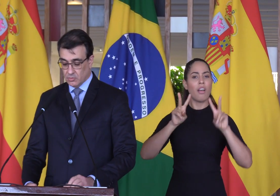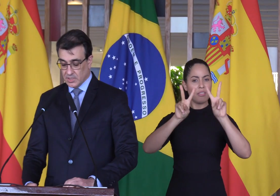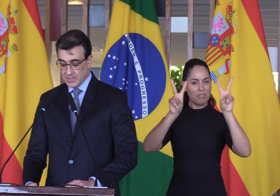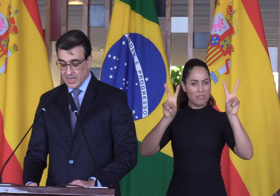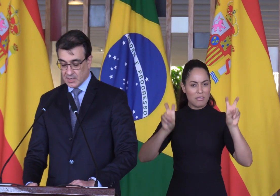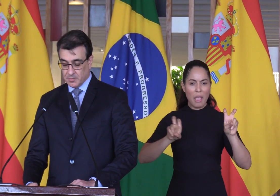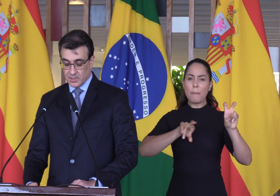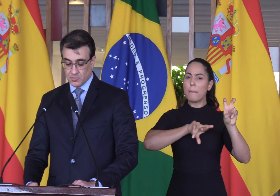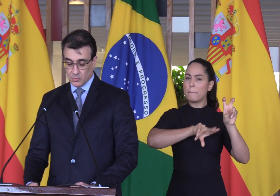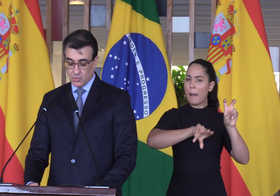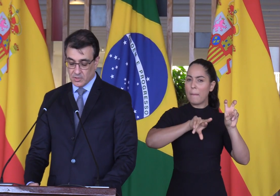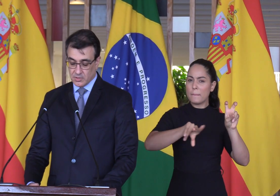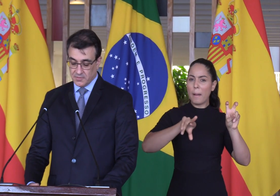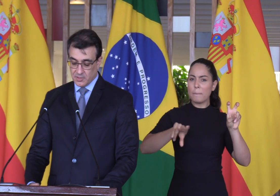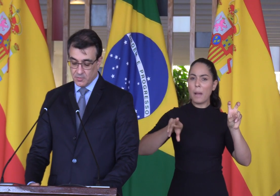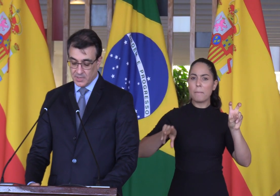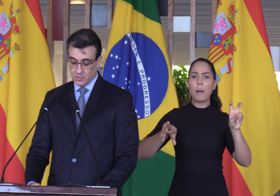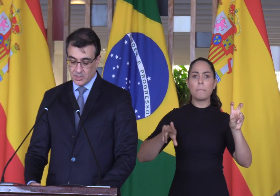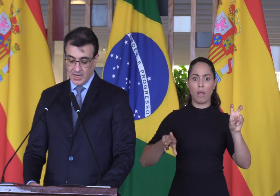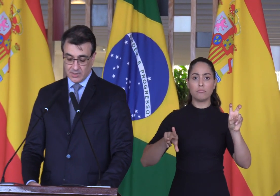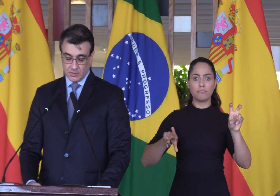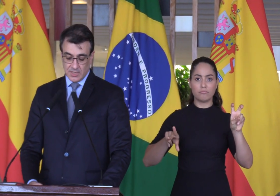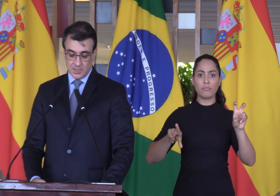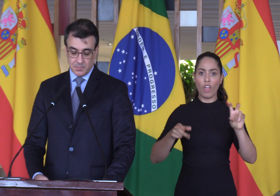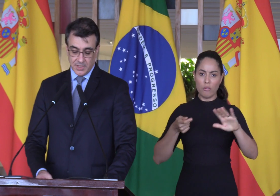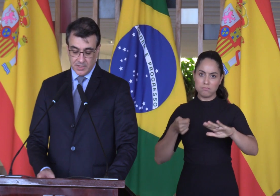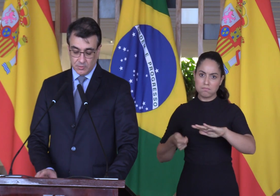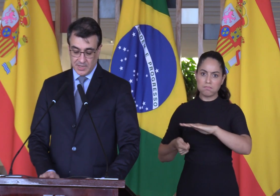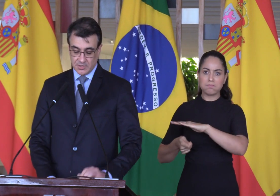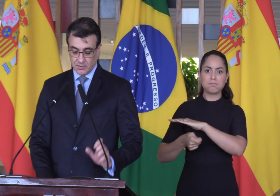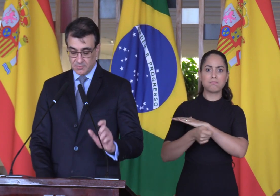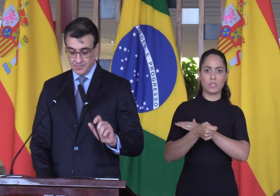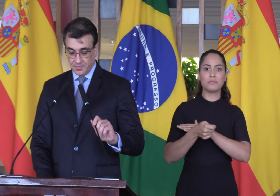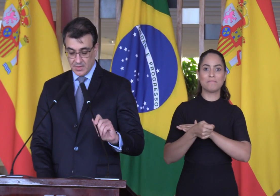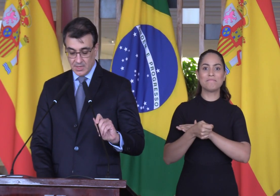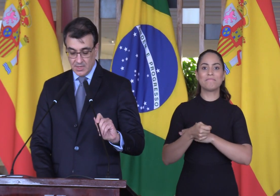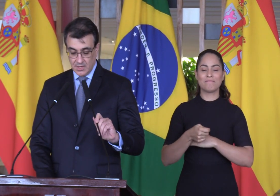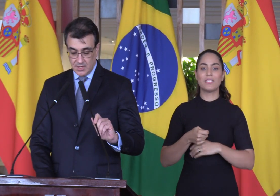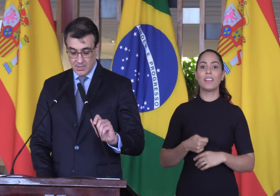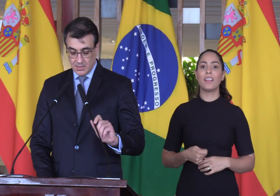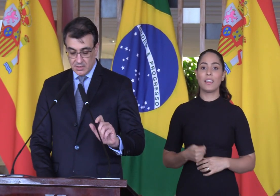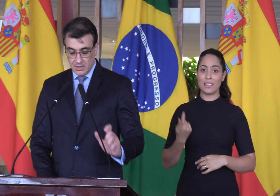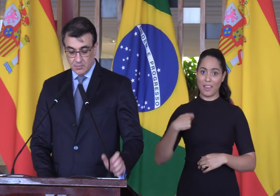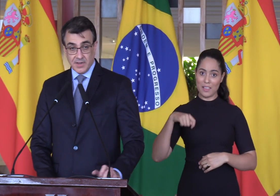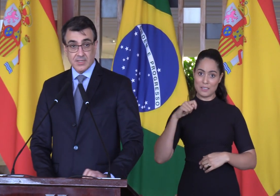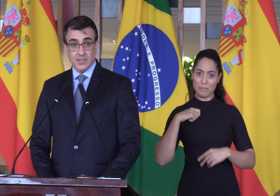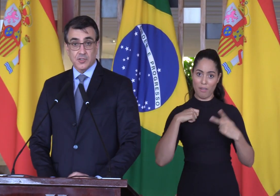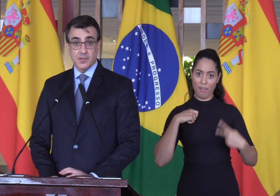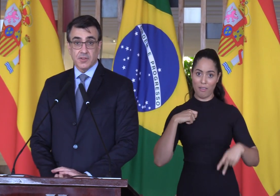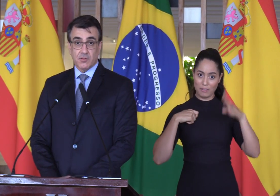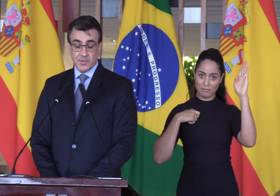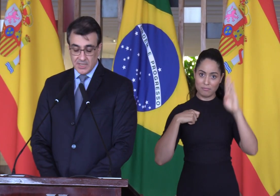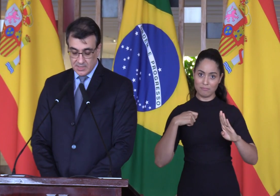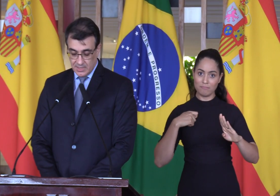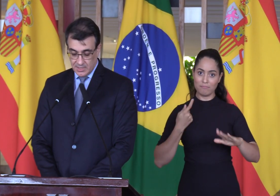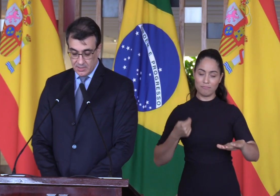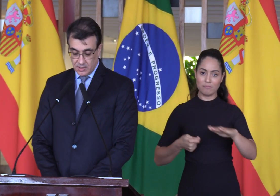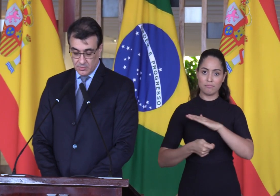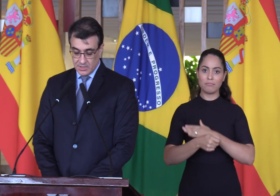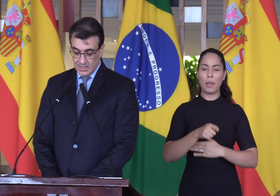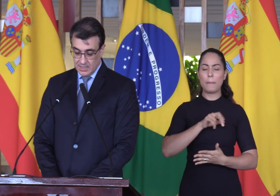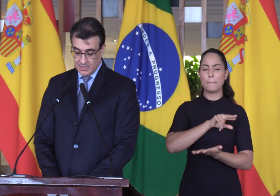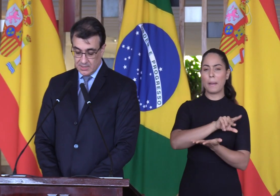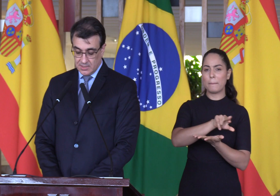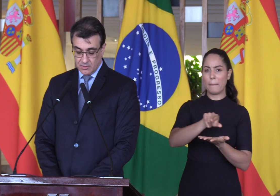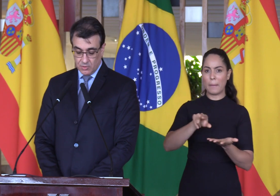com destaque para os vultosos investimentos diretos da Espanha no Brasil. A conversa que tive com a ministra